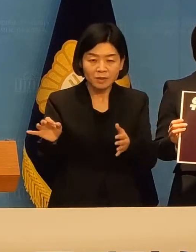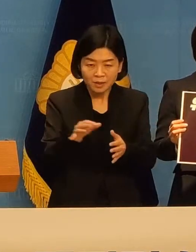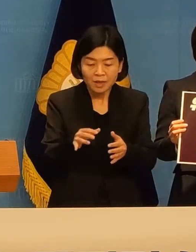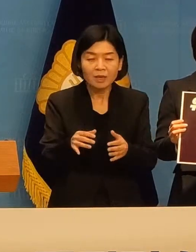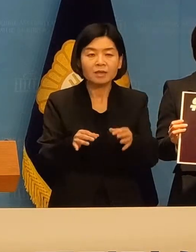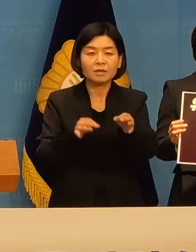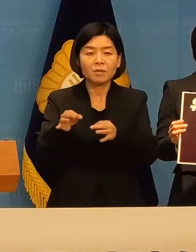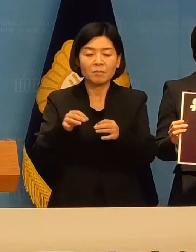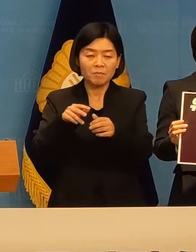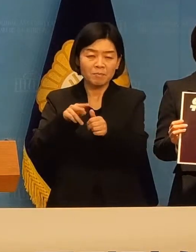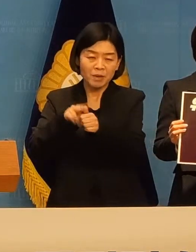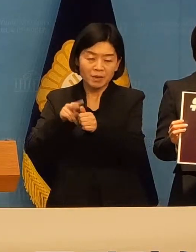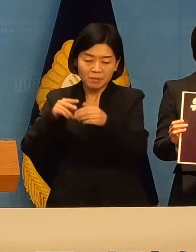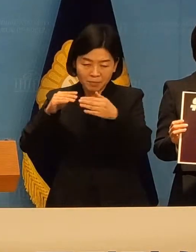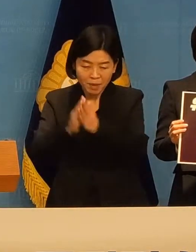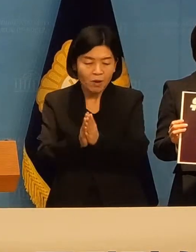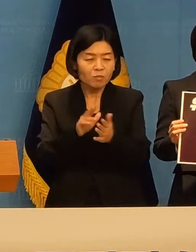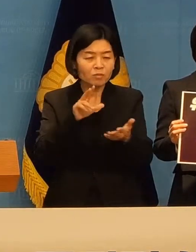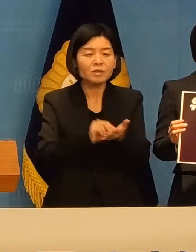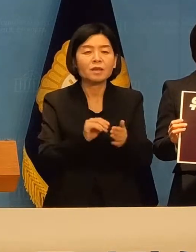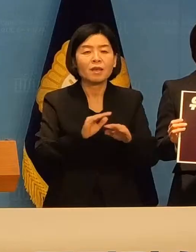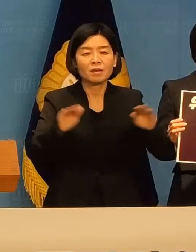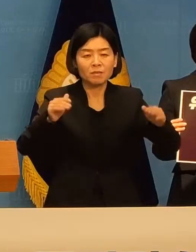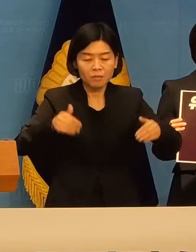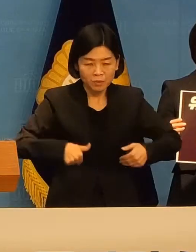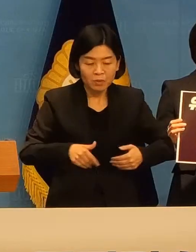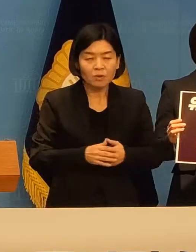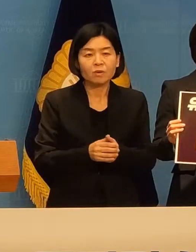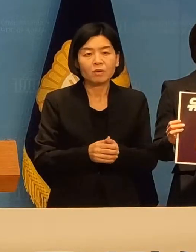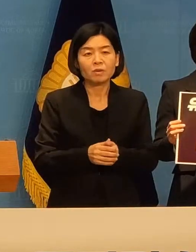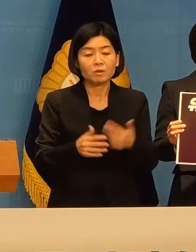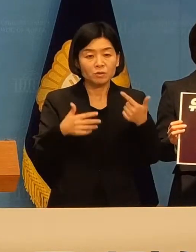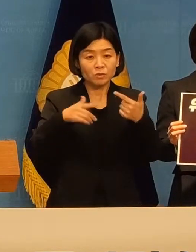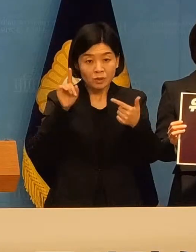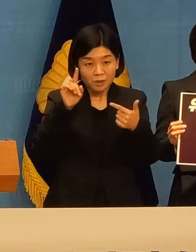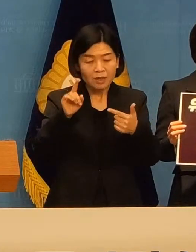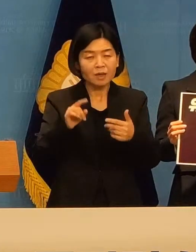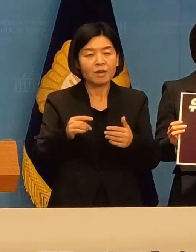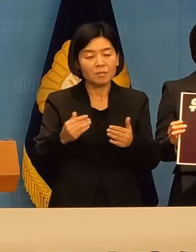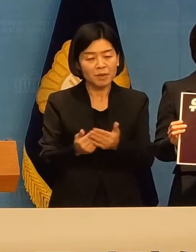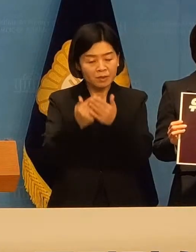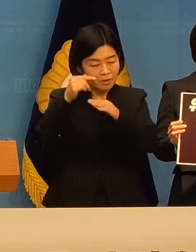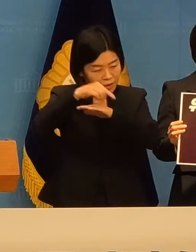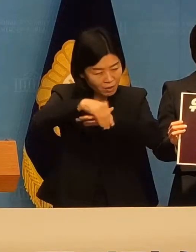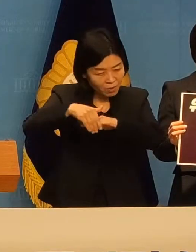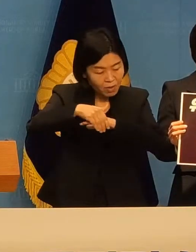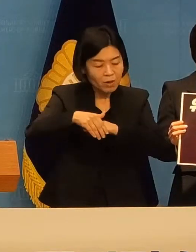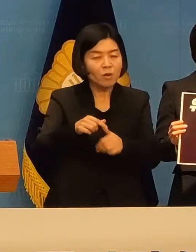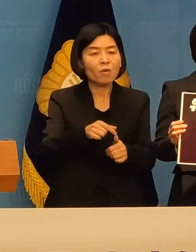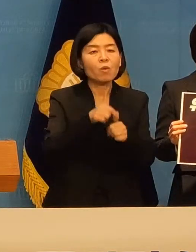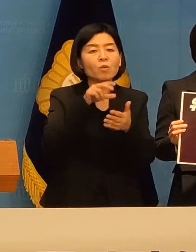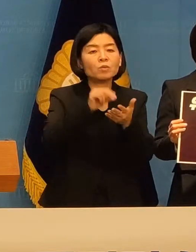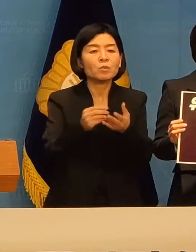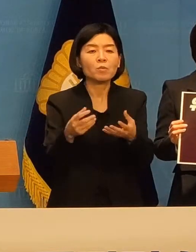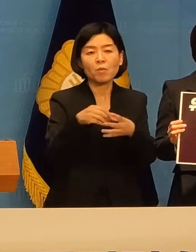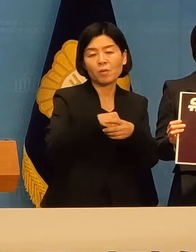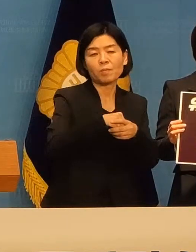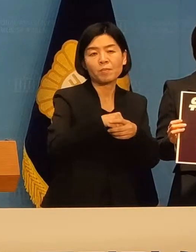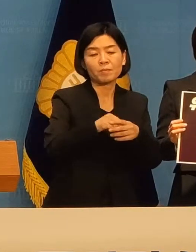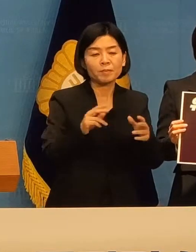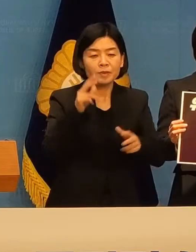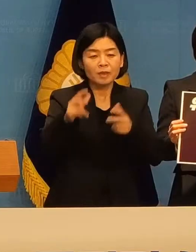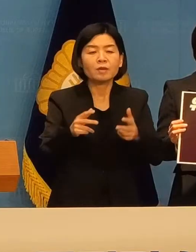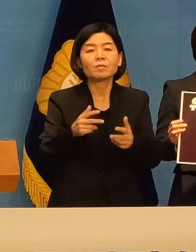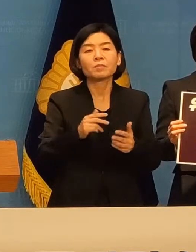합니다. 산업부는 6차 유통산업 발전 계획에 고용에 관한 문제를 넣어 산업 변화에 따른 고용 문제에